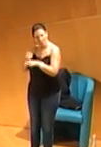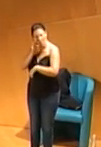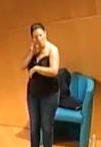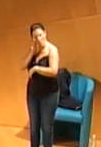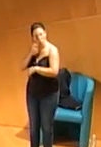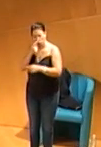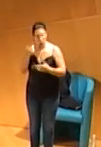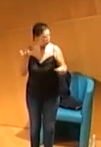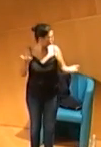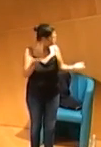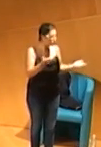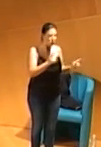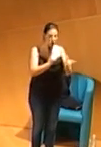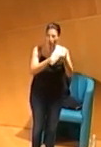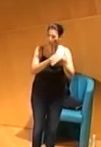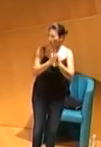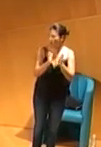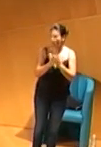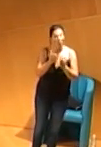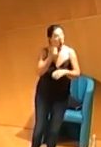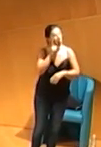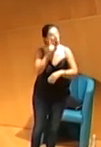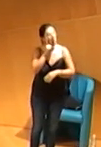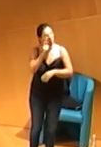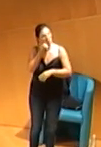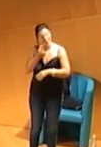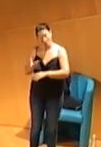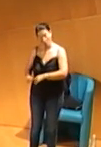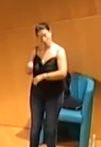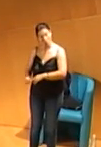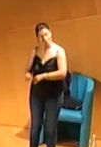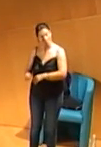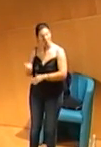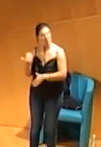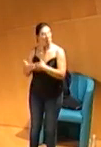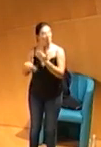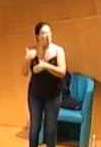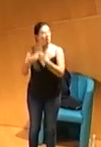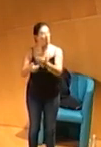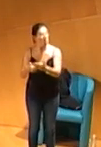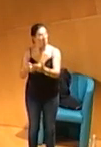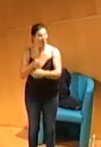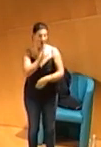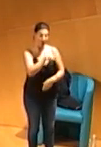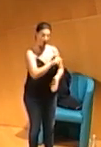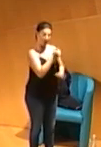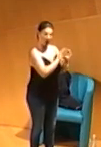un livre, parce qu'il faut qu'on dise ». En fait, le premier livre, comme le deuxième livre,